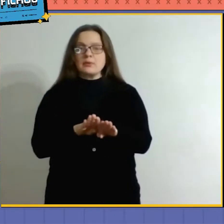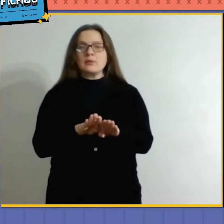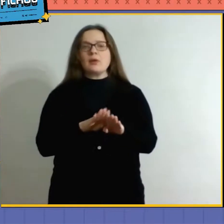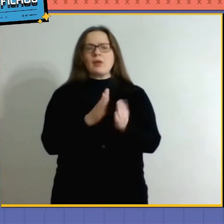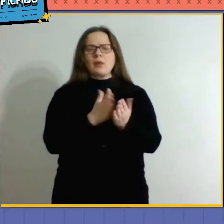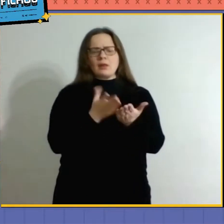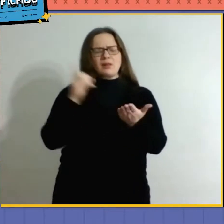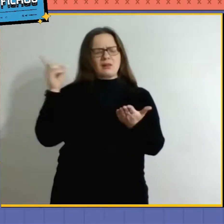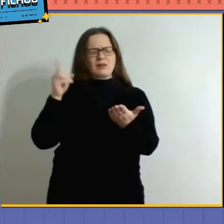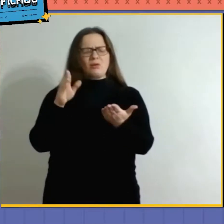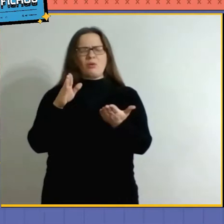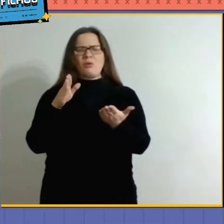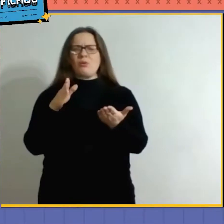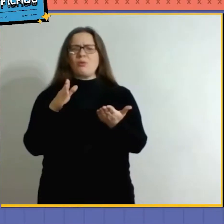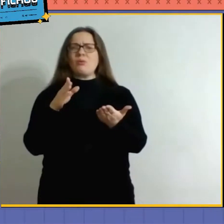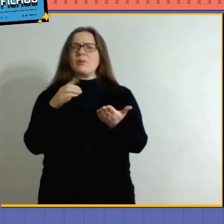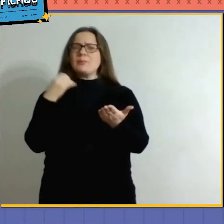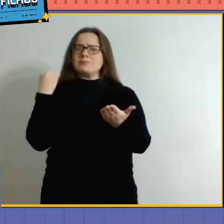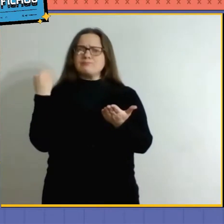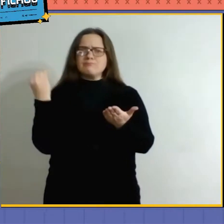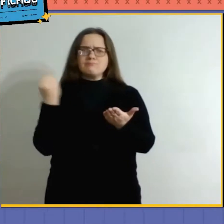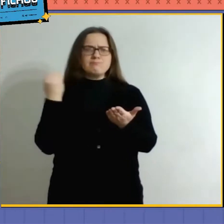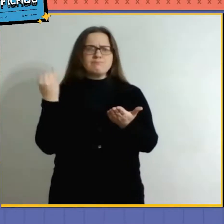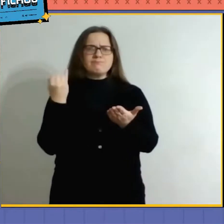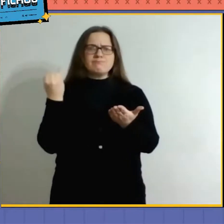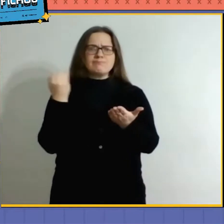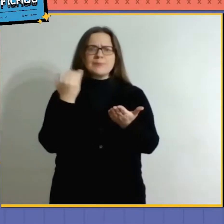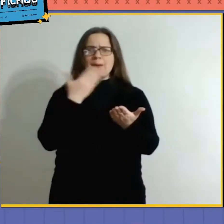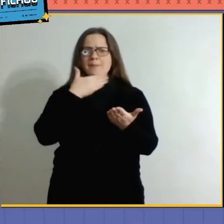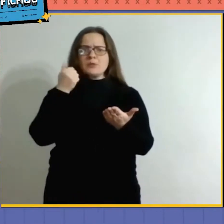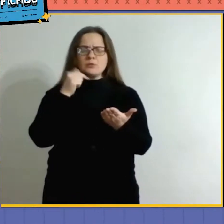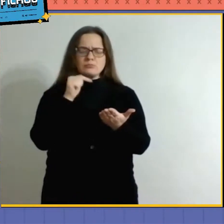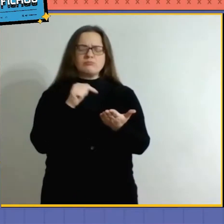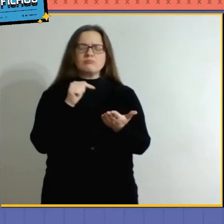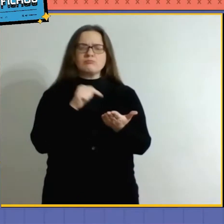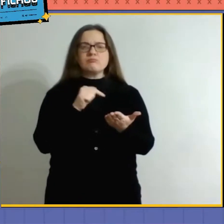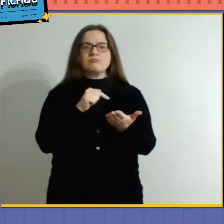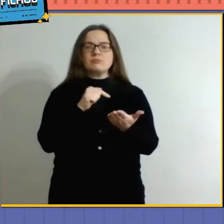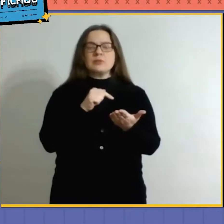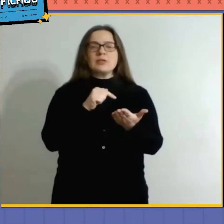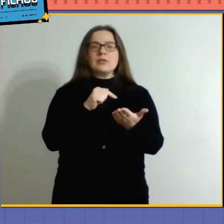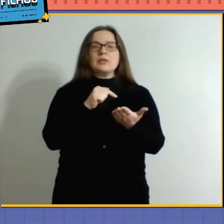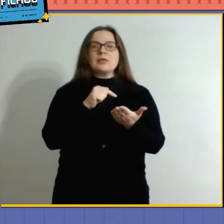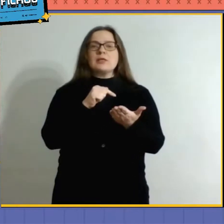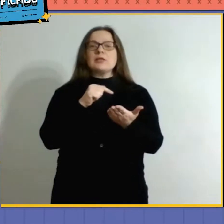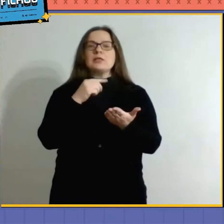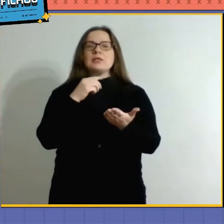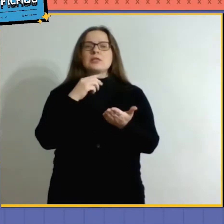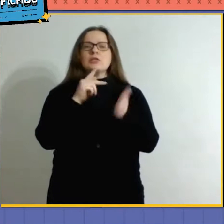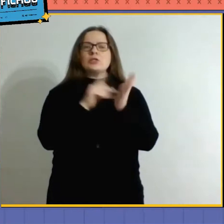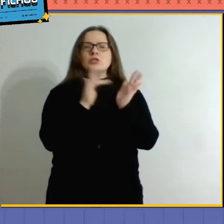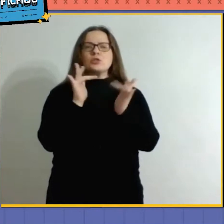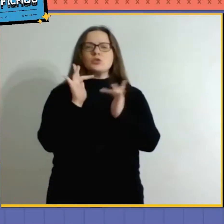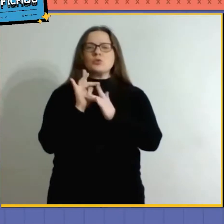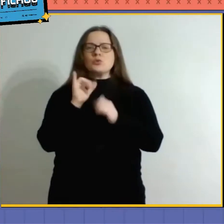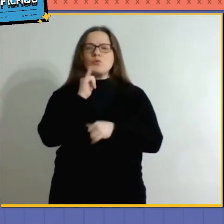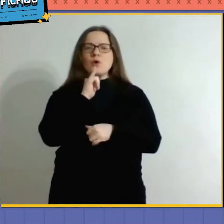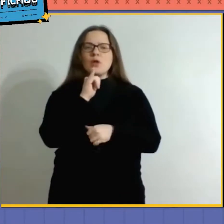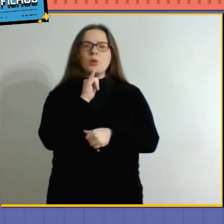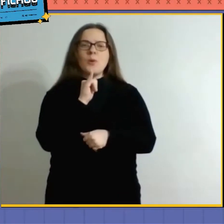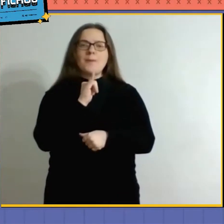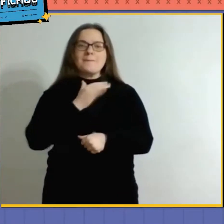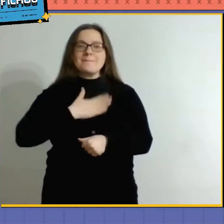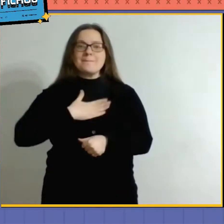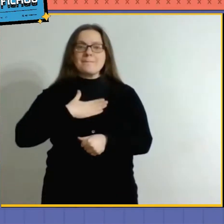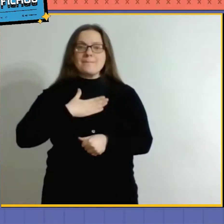como o senhor Jesus mesmo disse as minhas palavras são Espírito E são vida então por meio da palavra você vai ganhar a vida